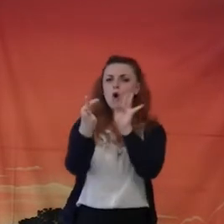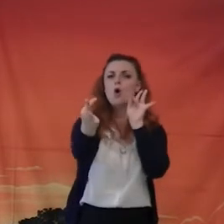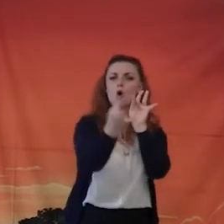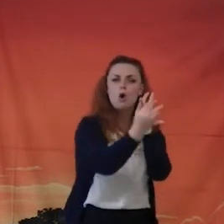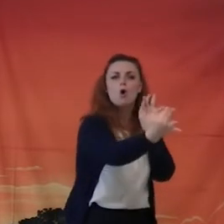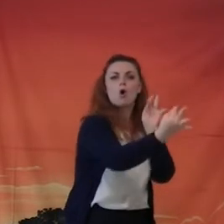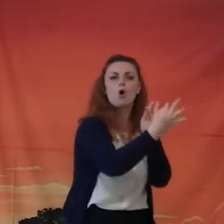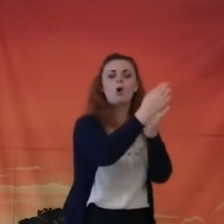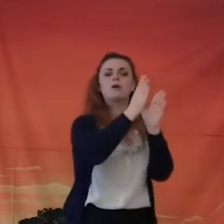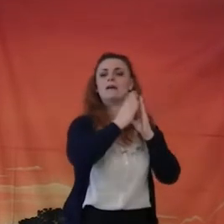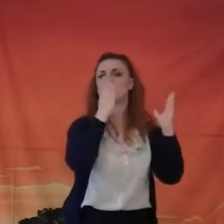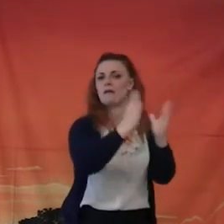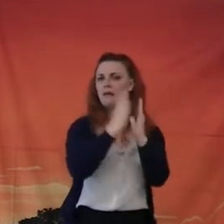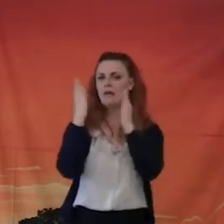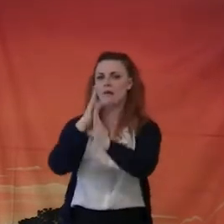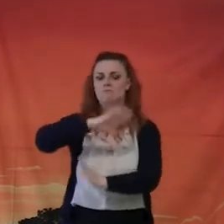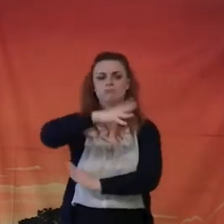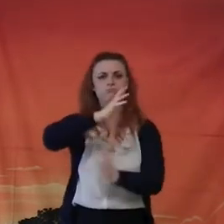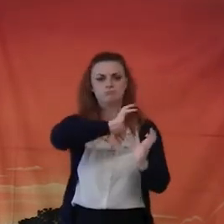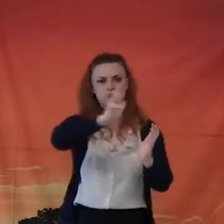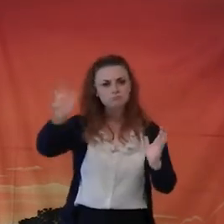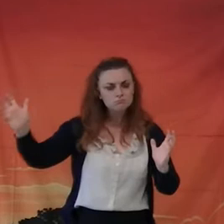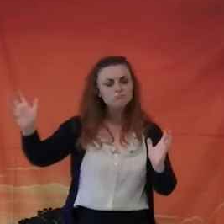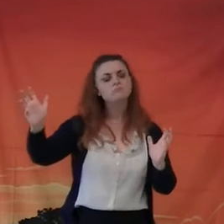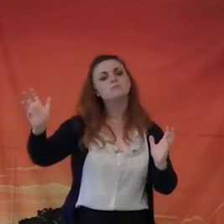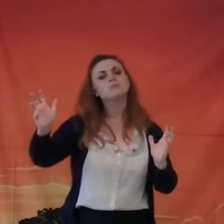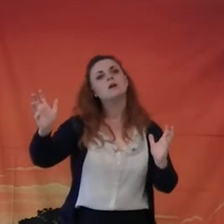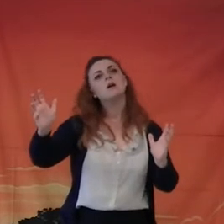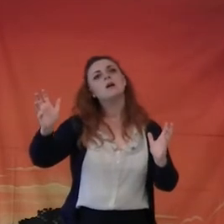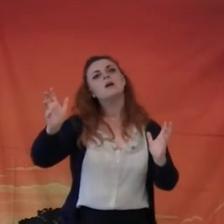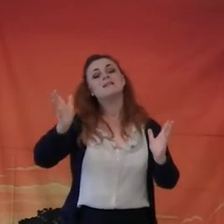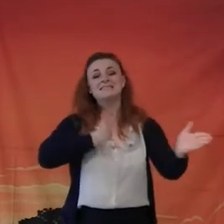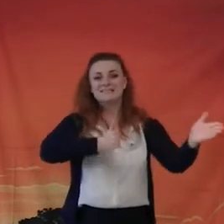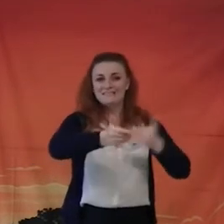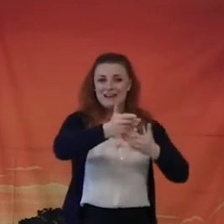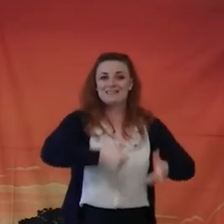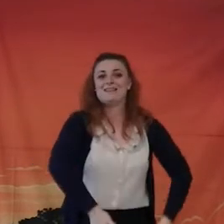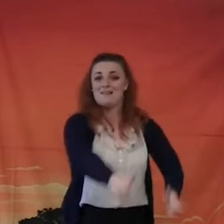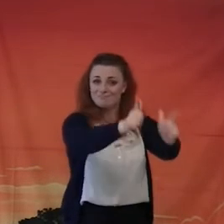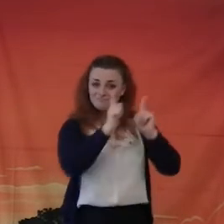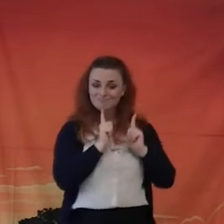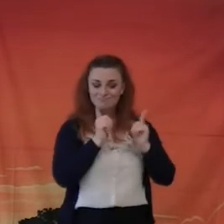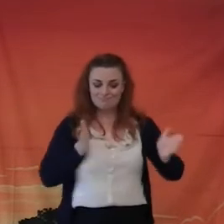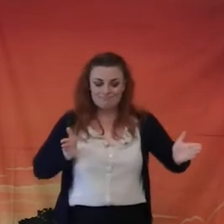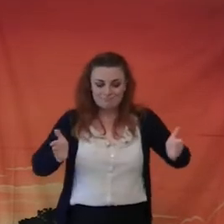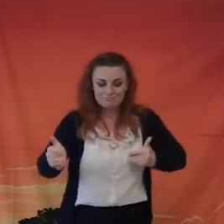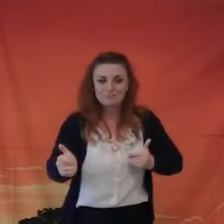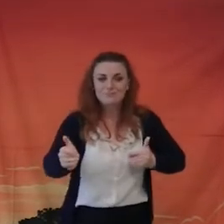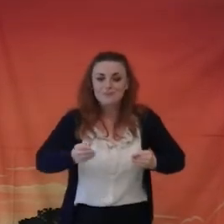chiesa dove si frequentava abbiamo preso una piccola stanza e l'abbiamo adibita a un piccolo